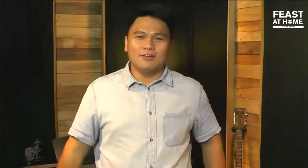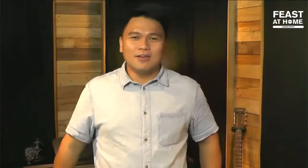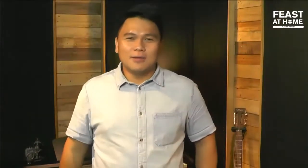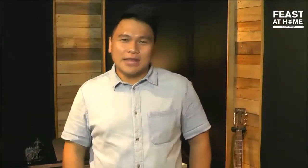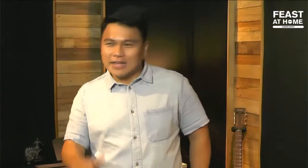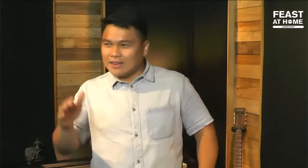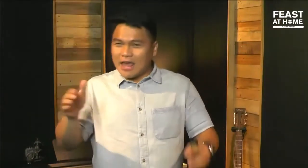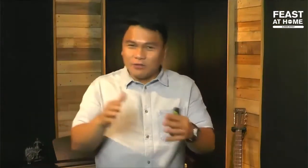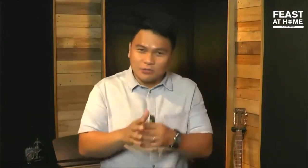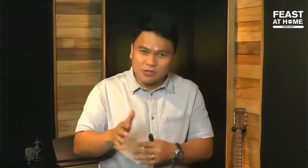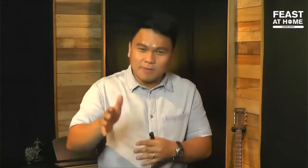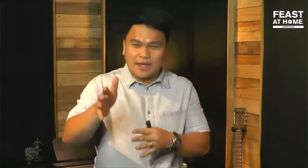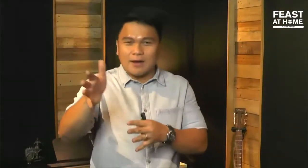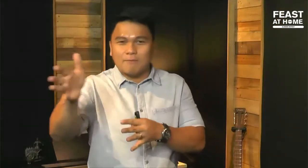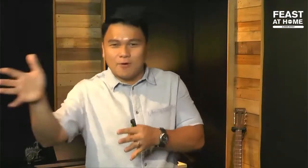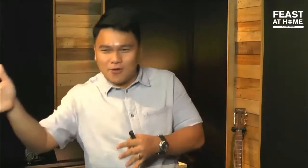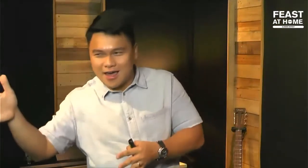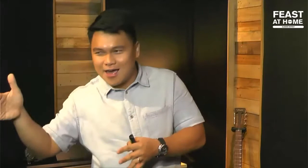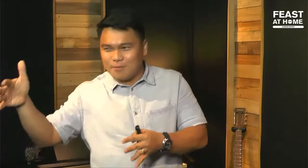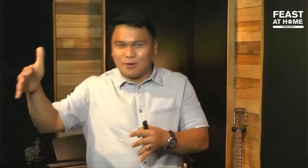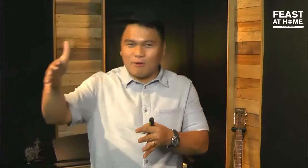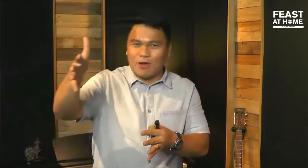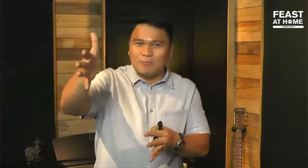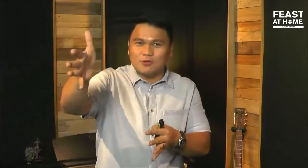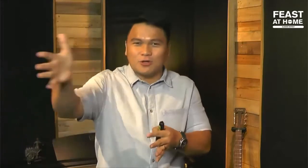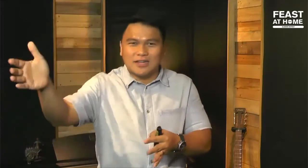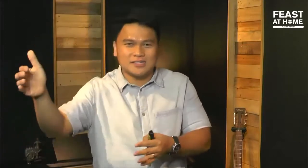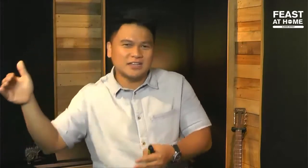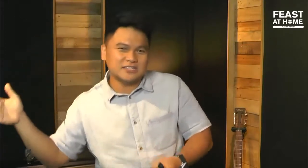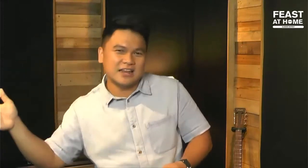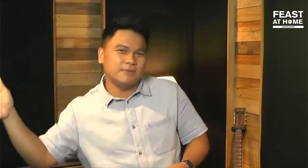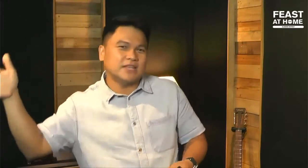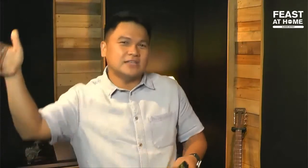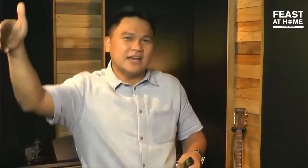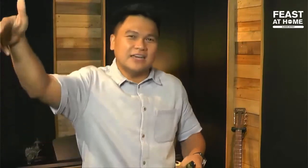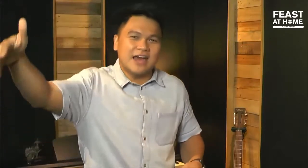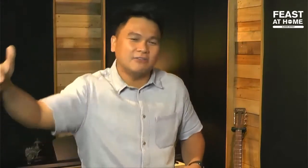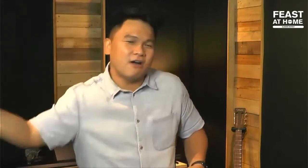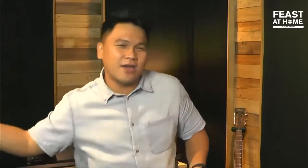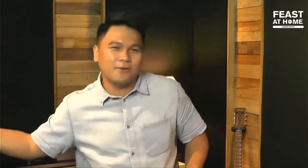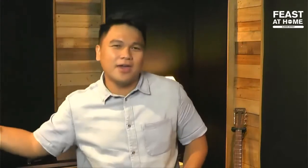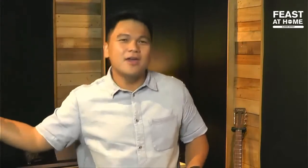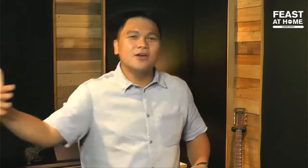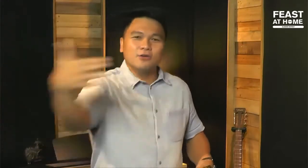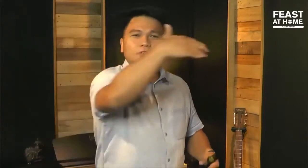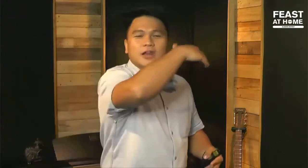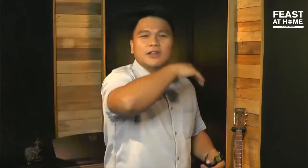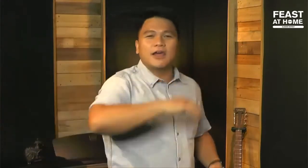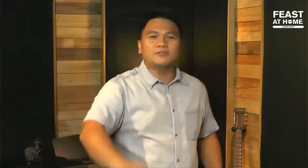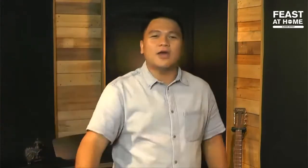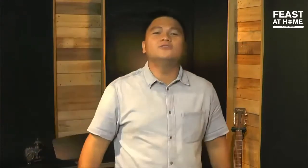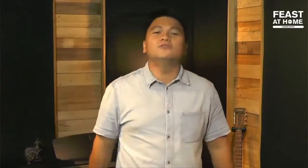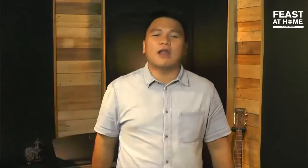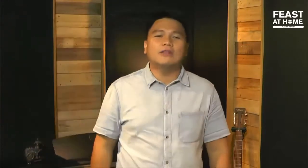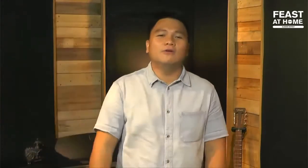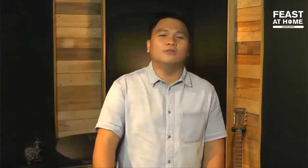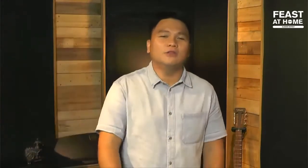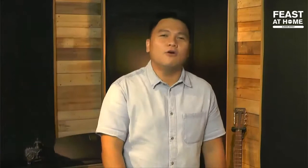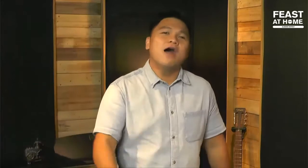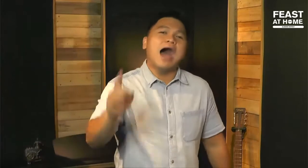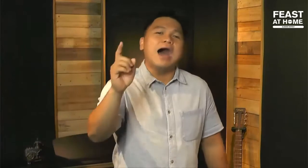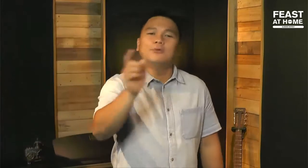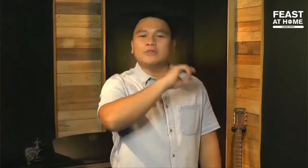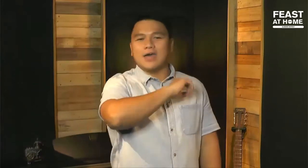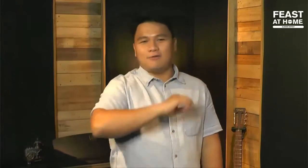dito. Dadaan tayo dito sa May Carmona, meron akong alam shortcut dyan, tapos lalabas tayo sa Aguinaldo Highway. Yun, dire-diretso yan. Sigurado ako